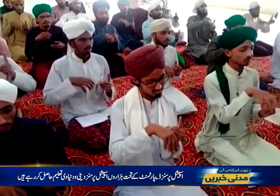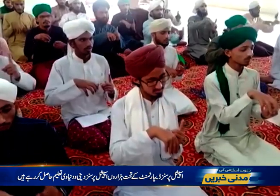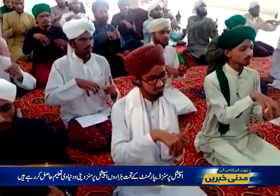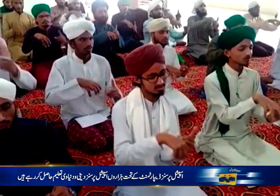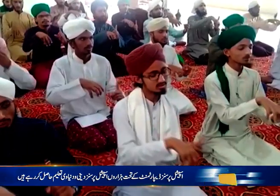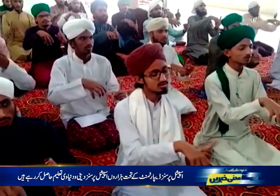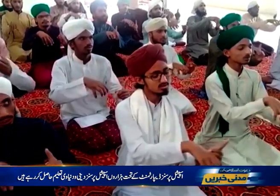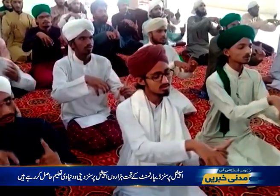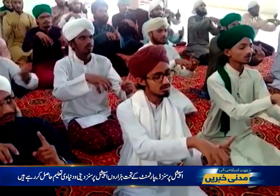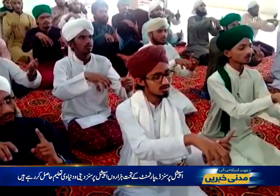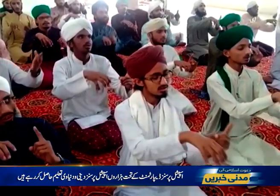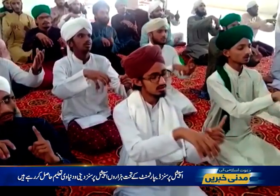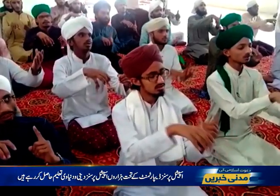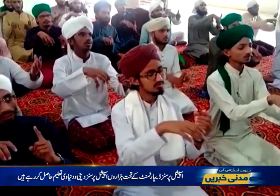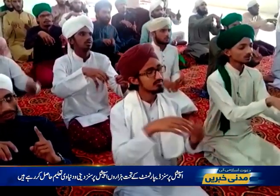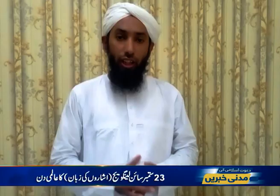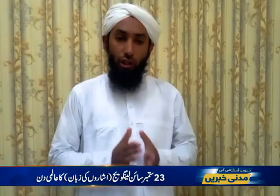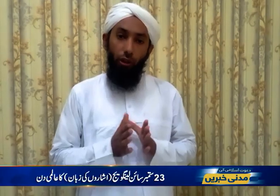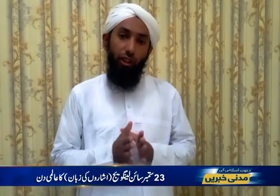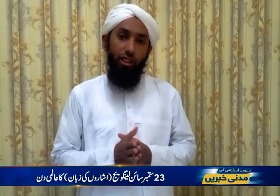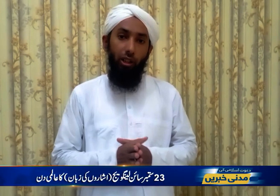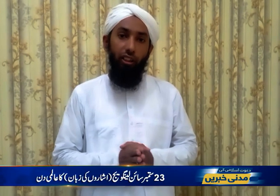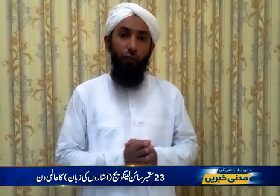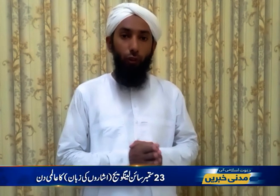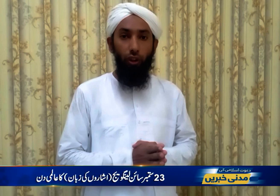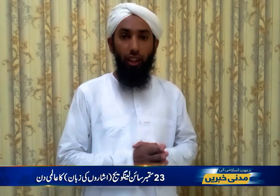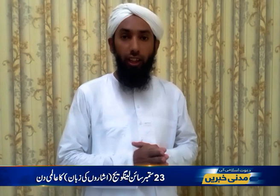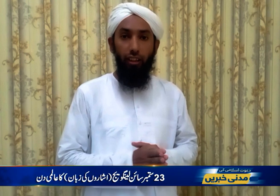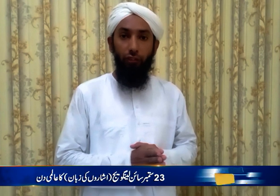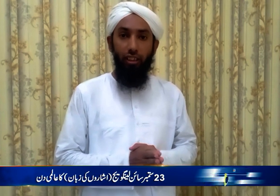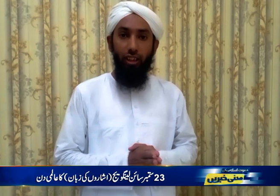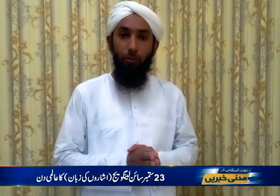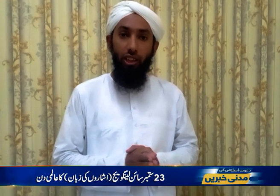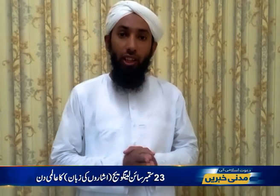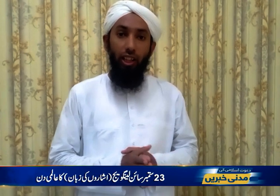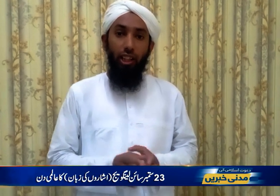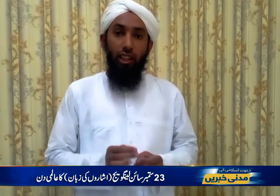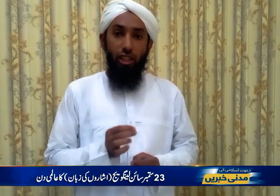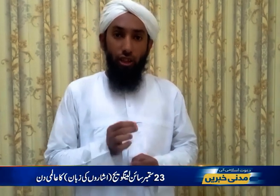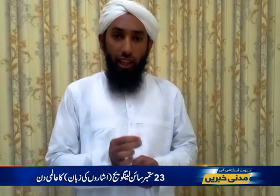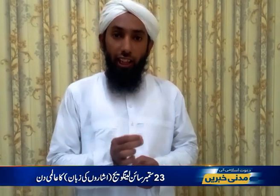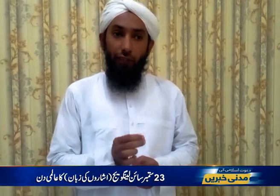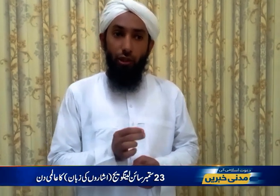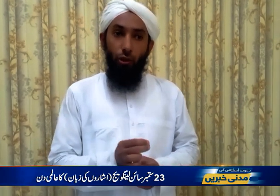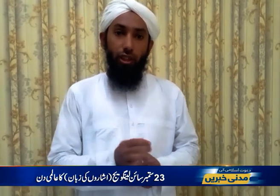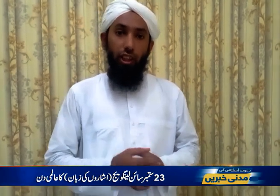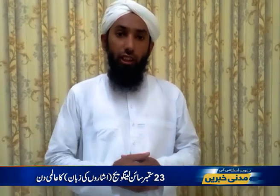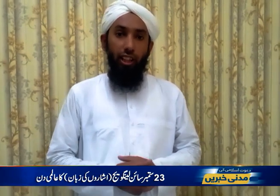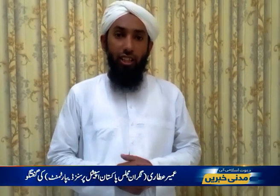اپنے پیاروں کو اپنی بات سمجھا سکیں۔ اشاروں کی زبان کے فروغ کے لیے دعوت اسلامی سائن لینگویج کورس کراتی ہے